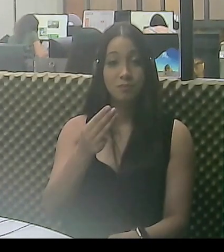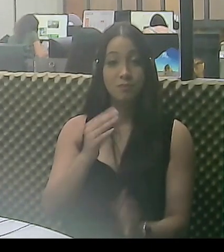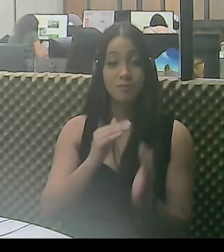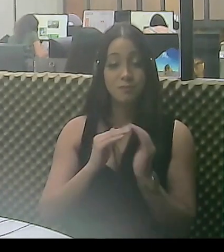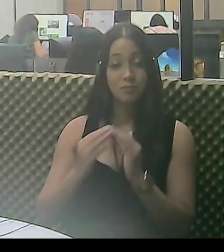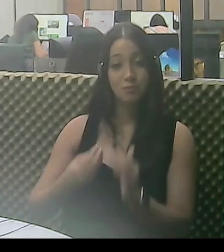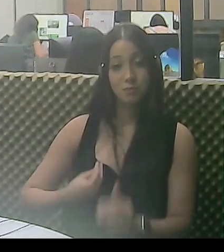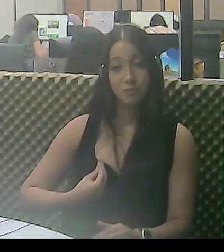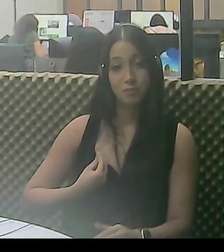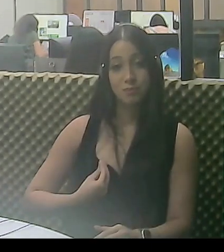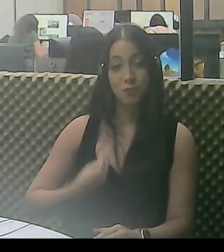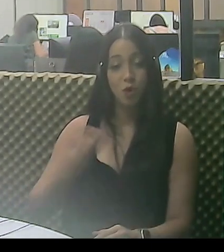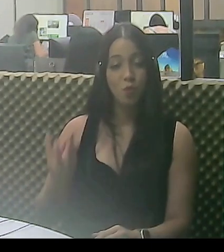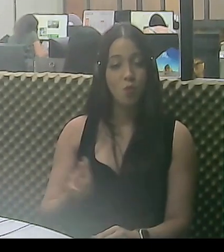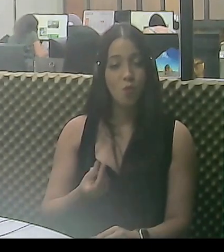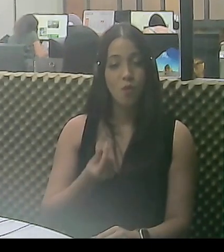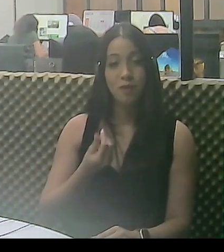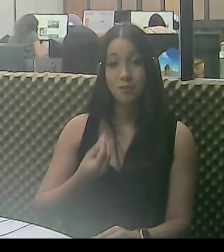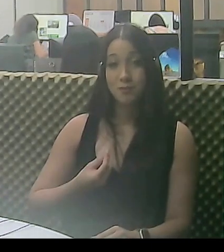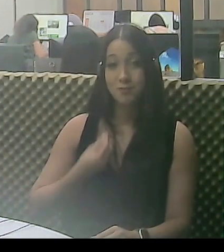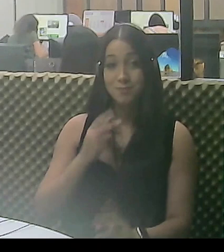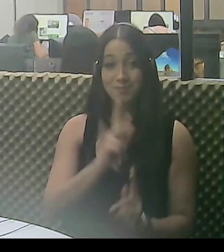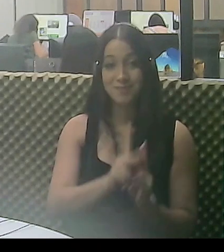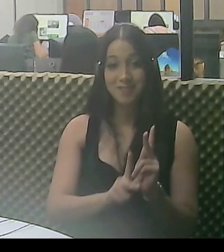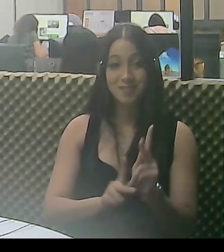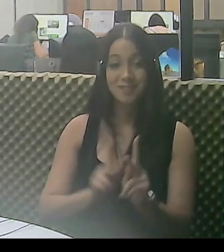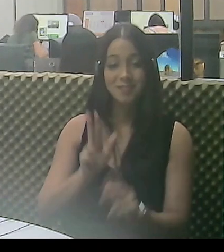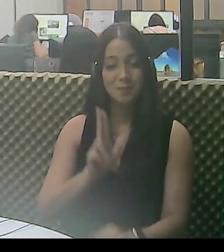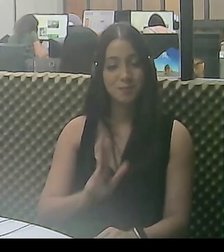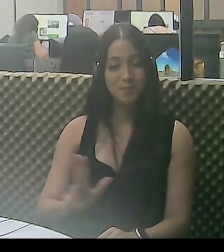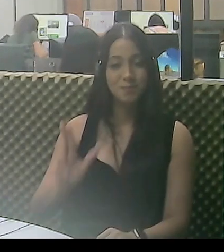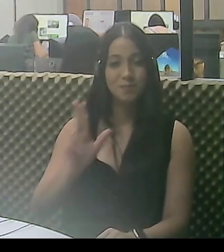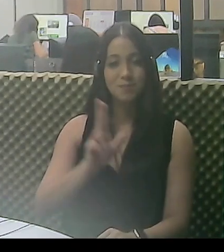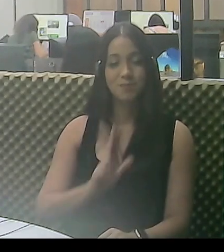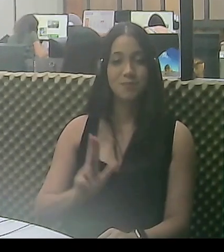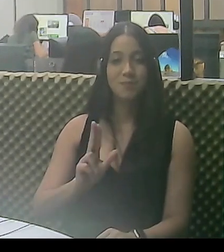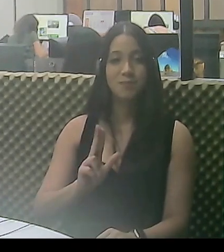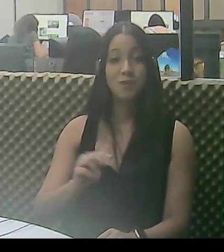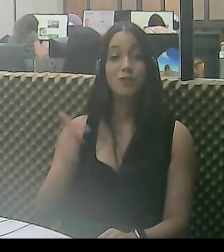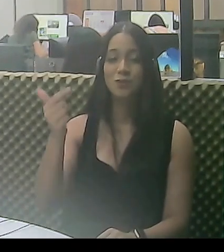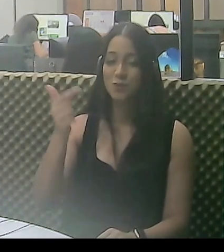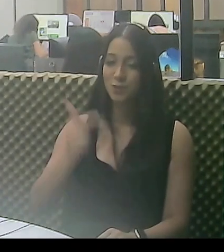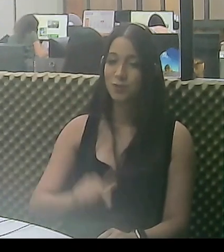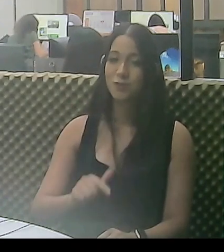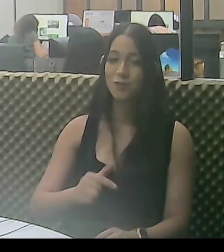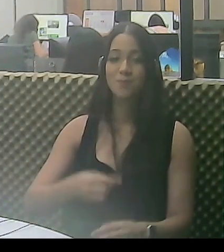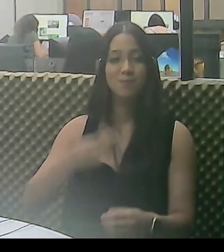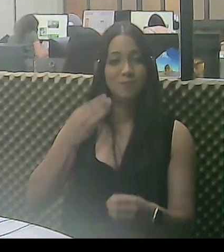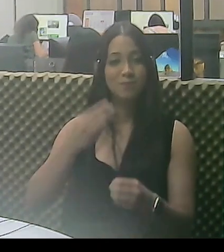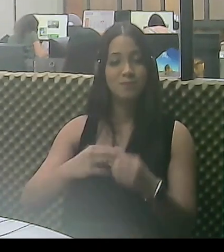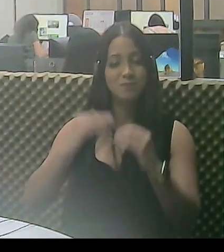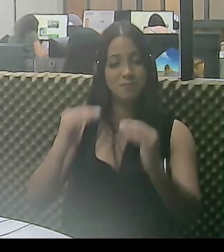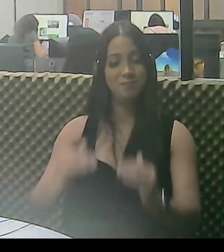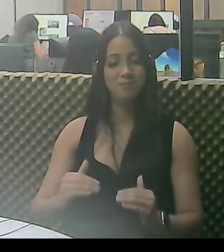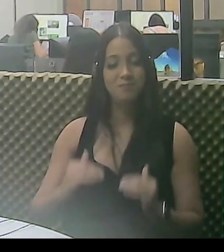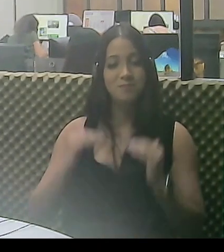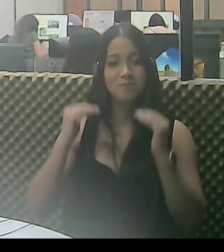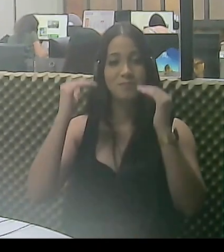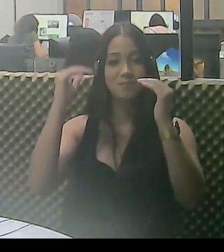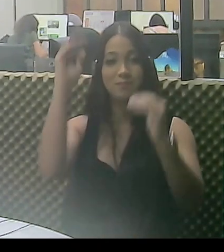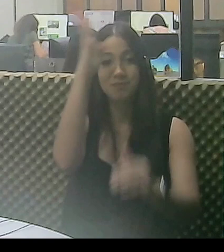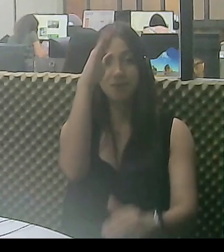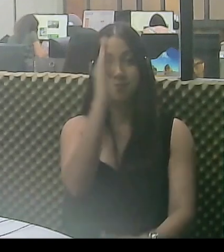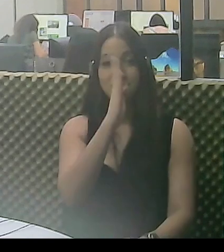habitantes. A qualidade de vida e bem-estar da população de Uberlândia colocaram, mais uma vez, o município em destaque a nível